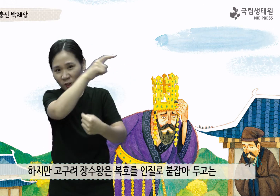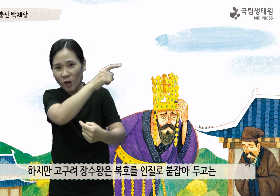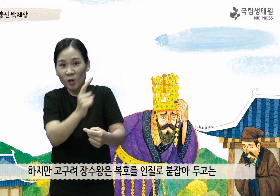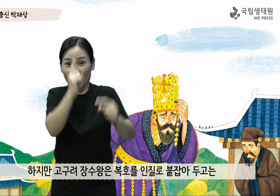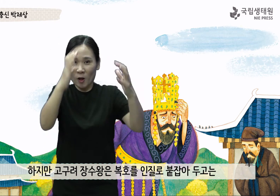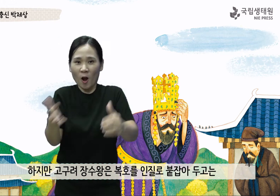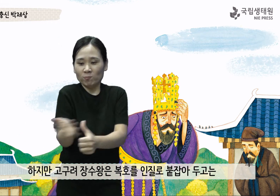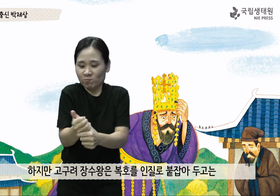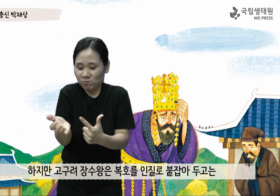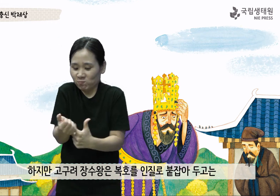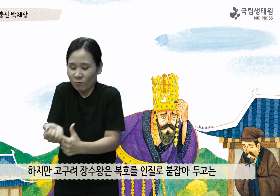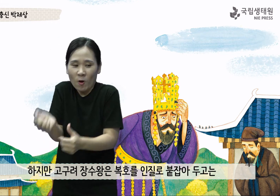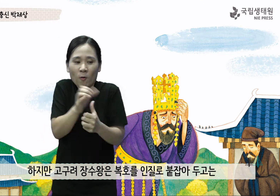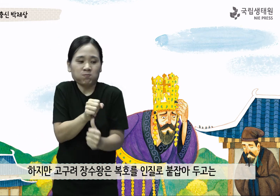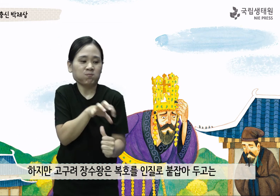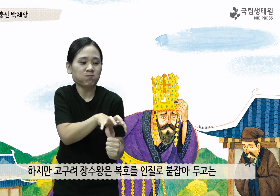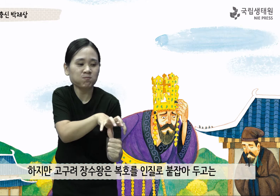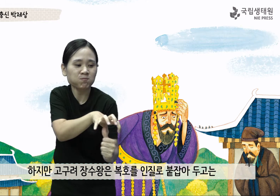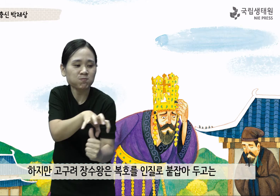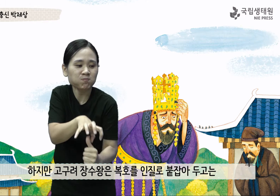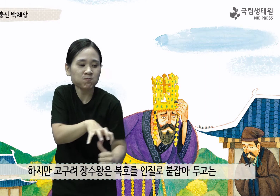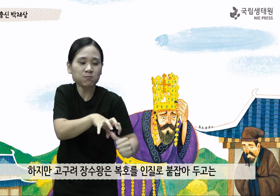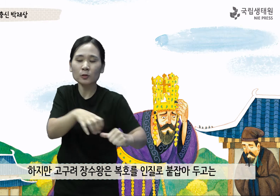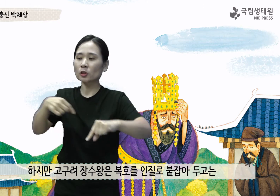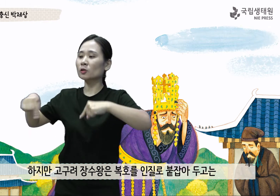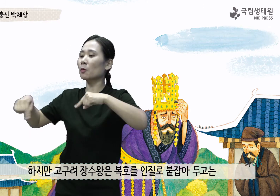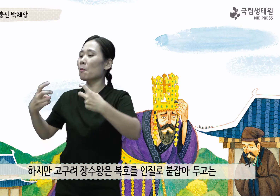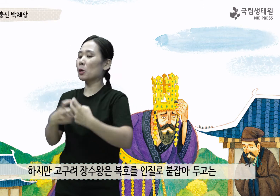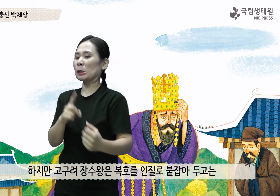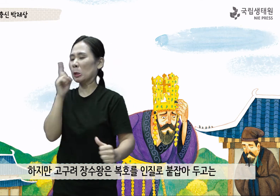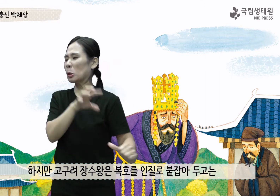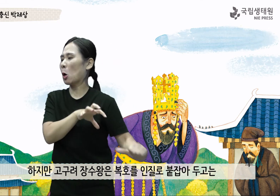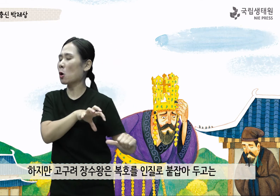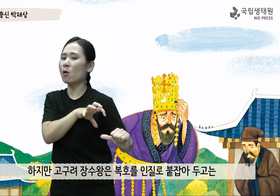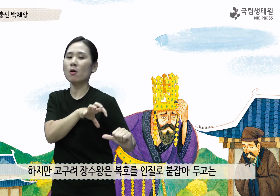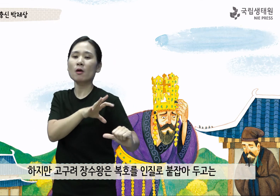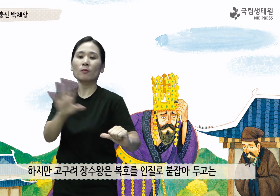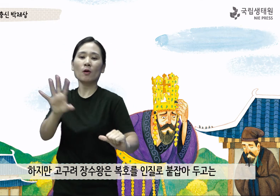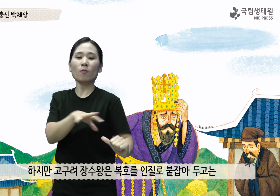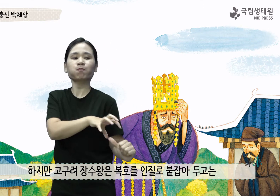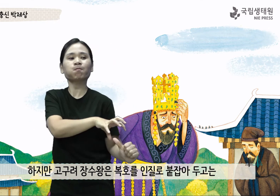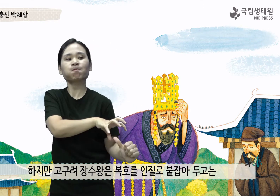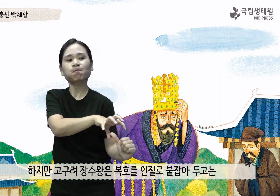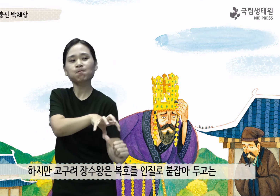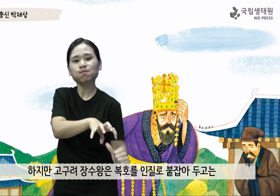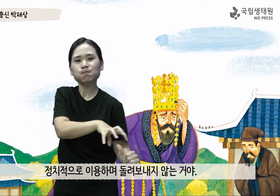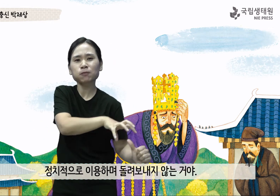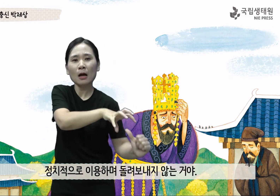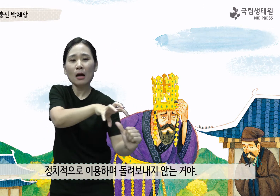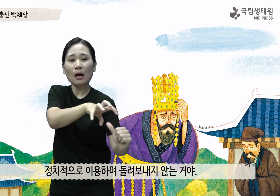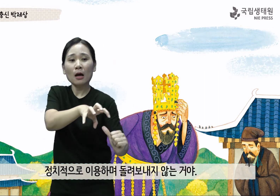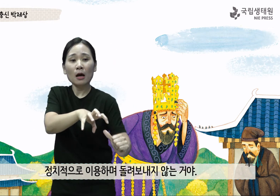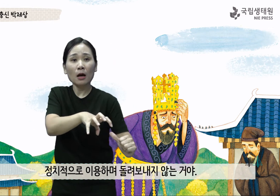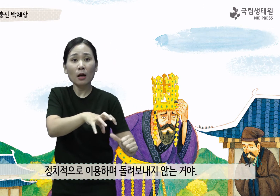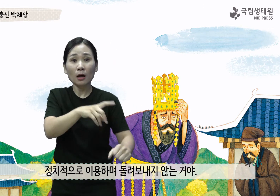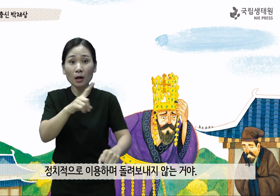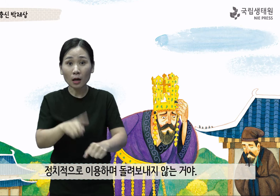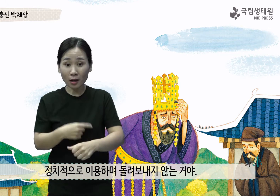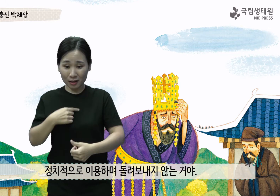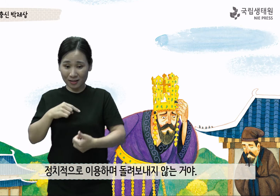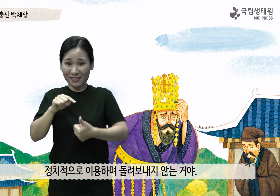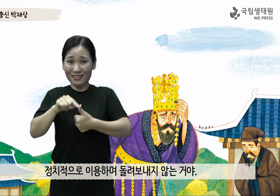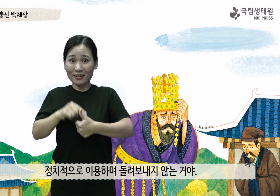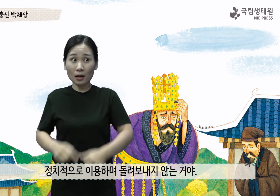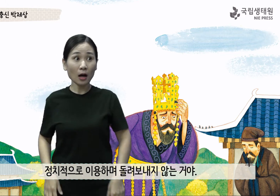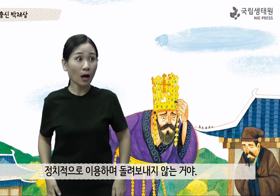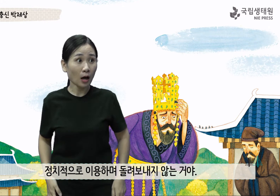하지만 고구려 상수왕은 복호를 인질로 붙잡아 두고는 정치적으로 이용하며